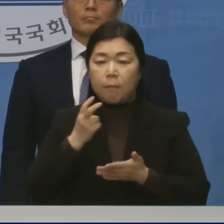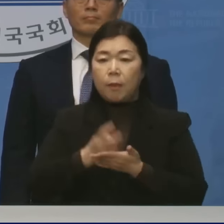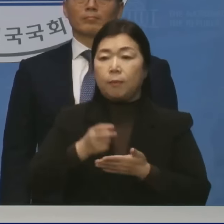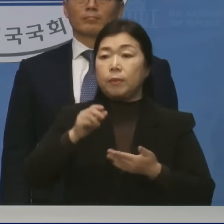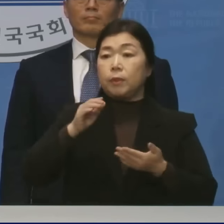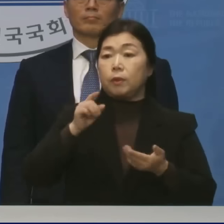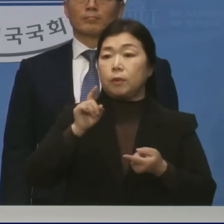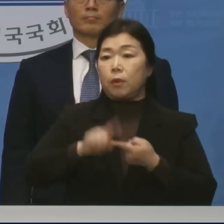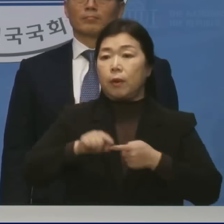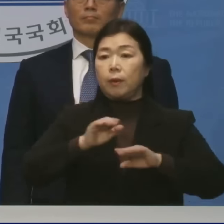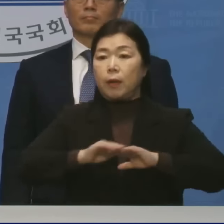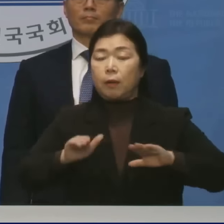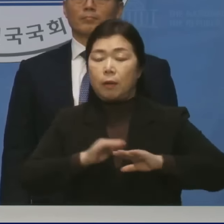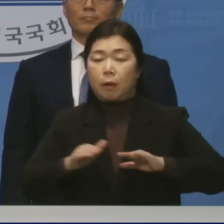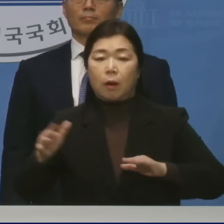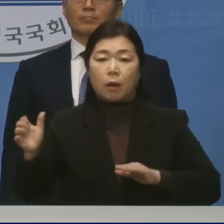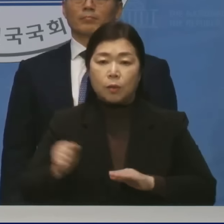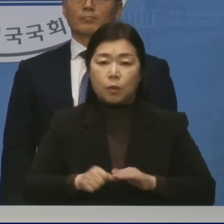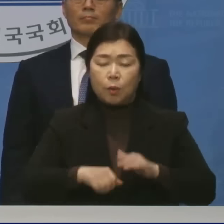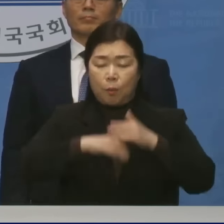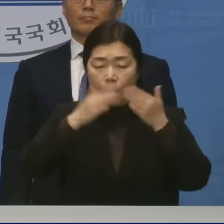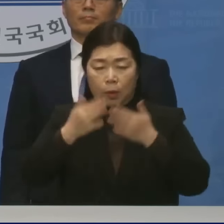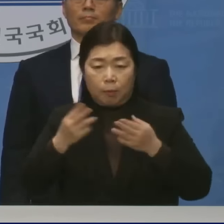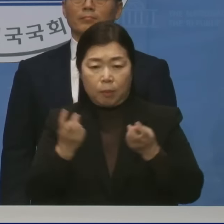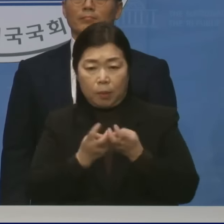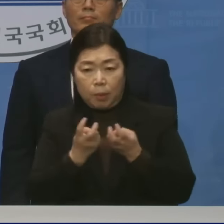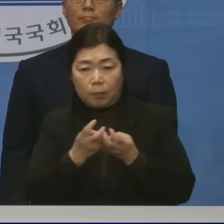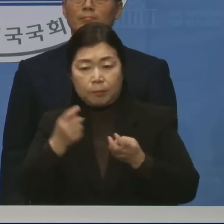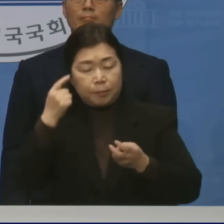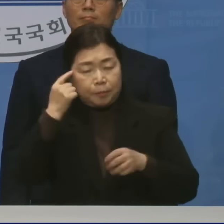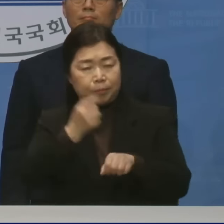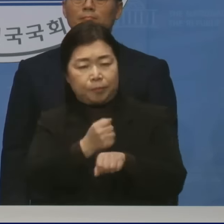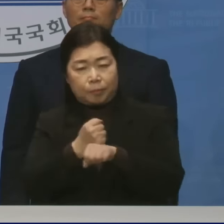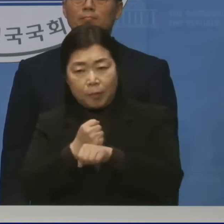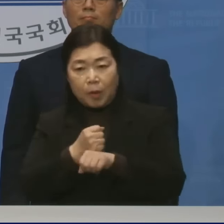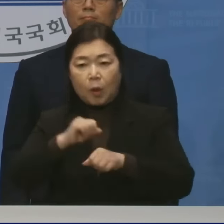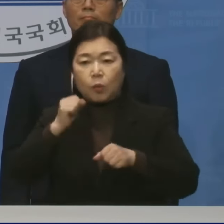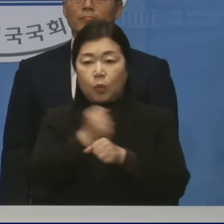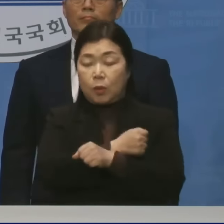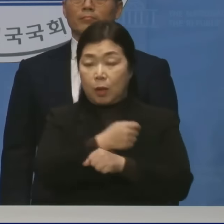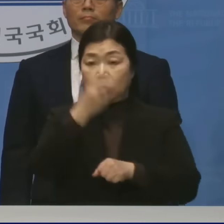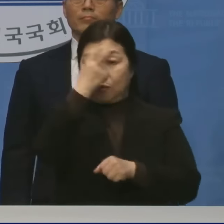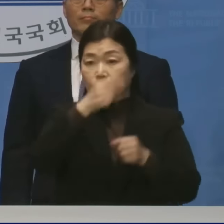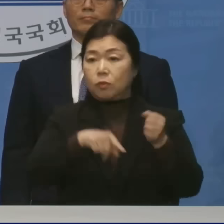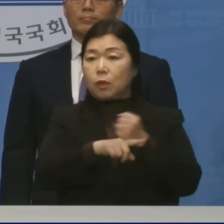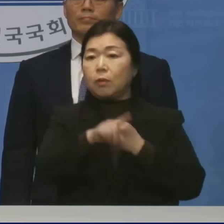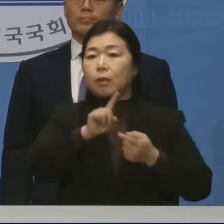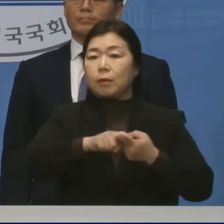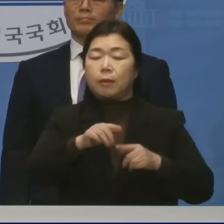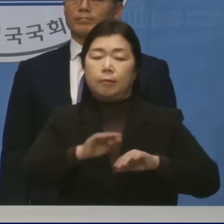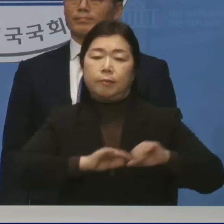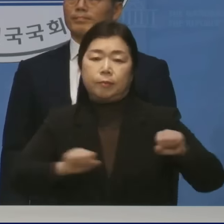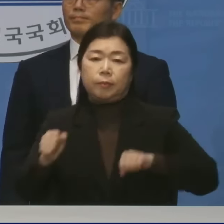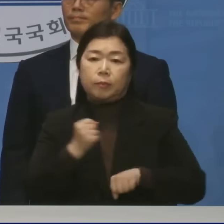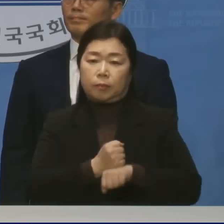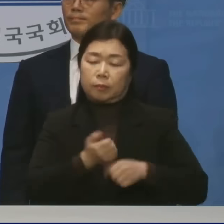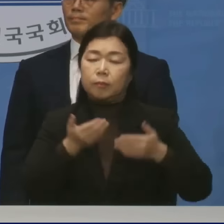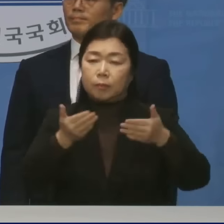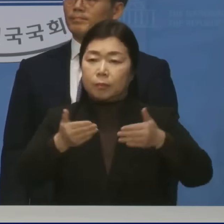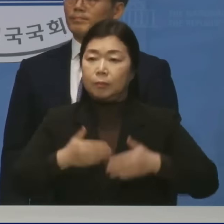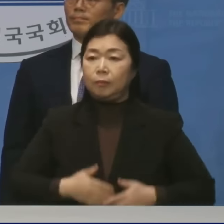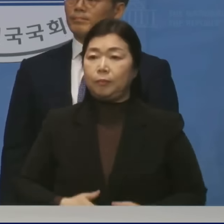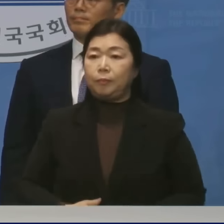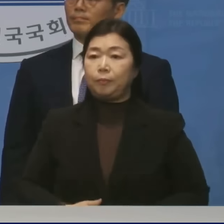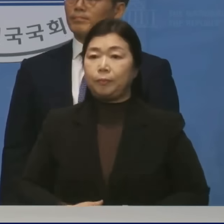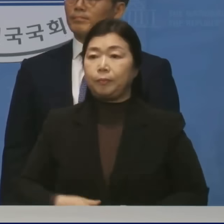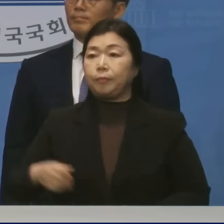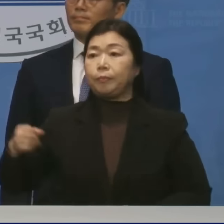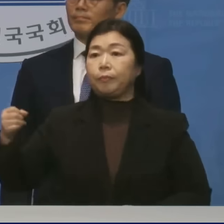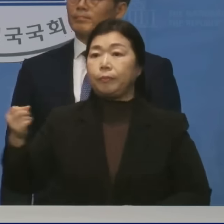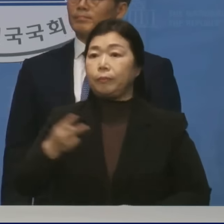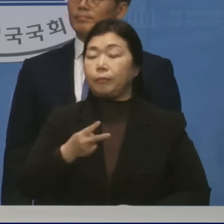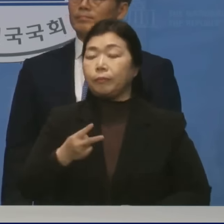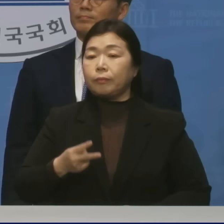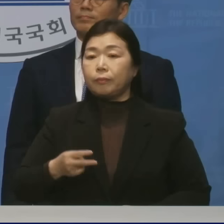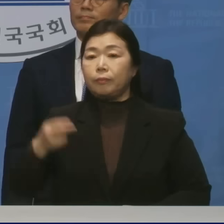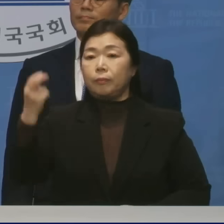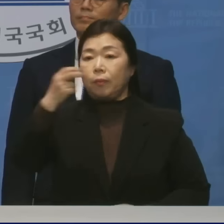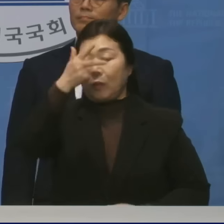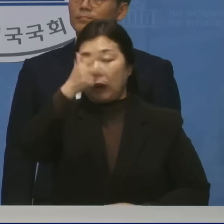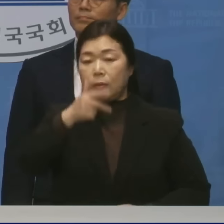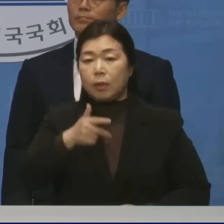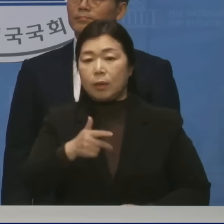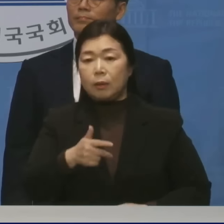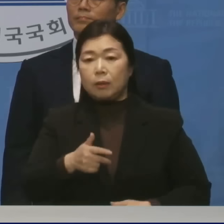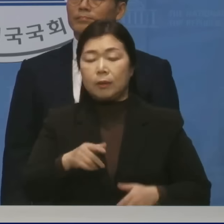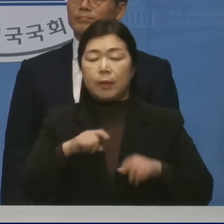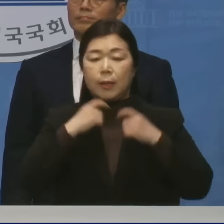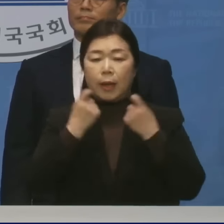대응을 포함해 모든 수단을 강구해서 조작 수사에 대응해 나갈 것입니다. 아울러 검찰